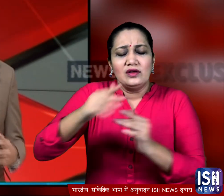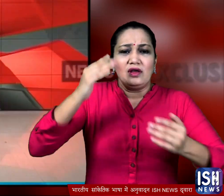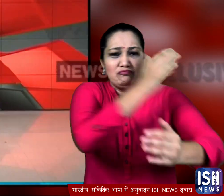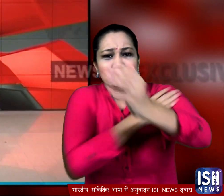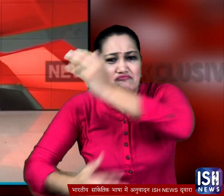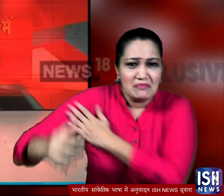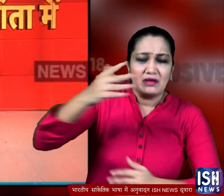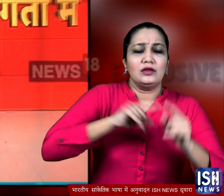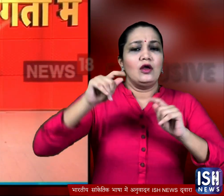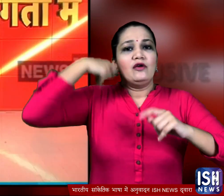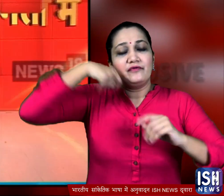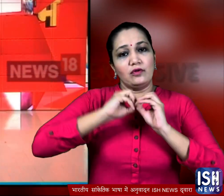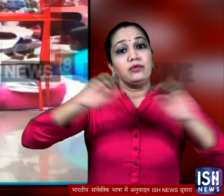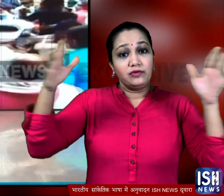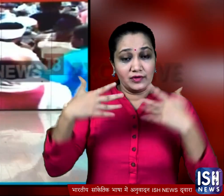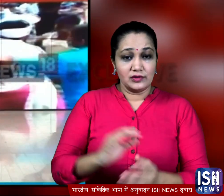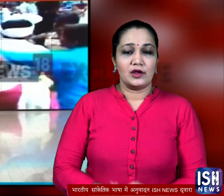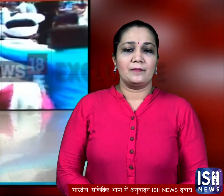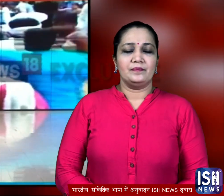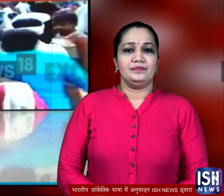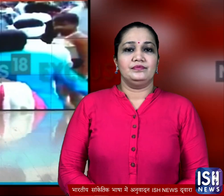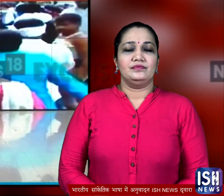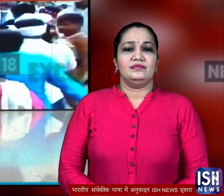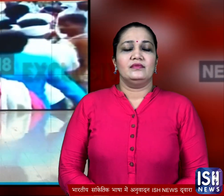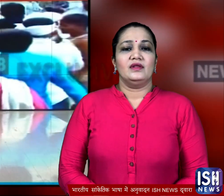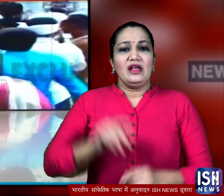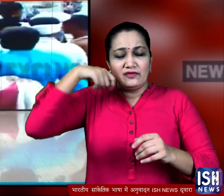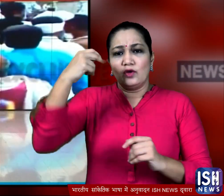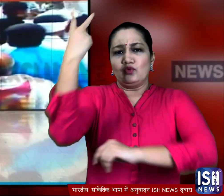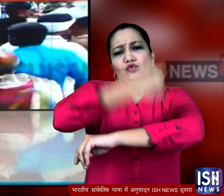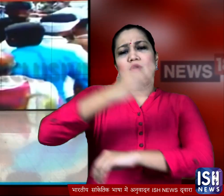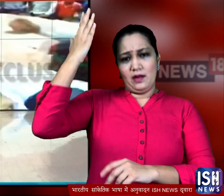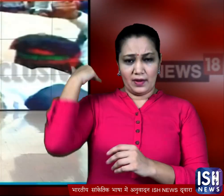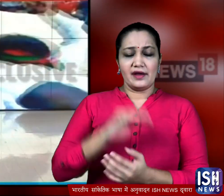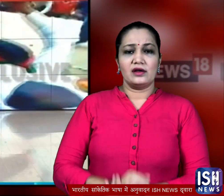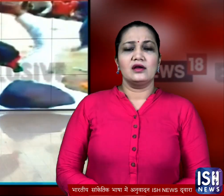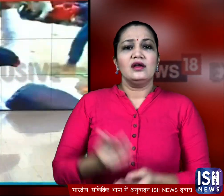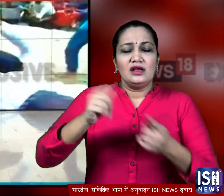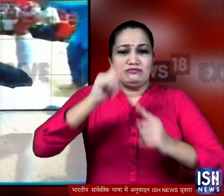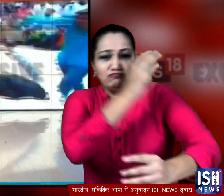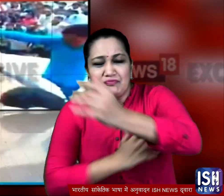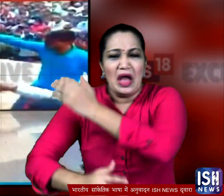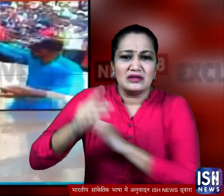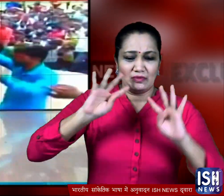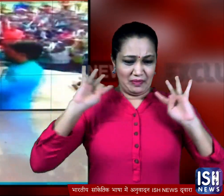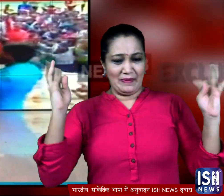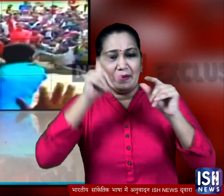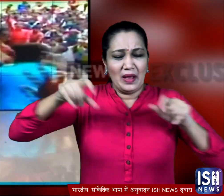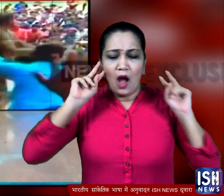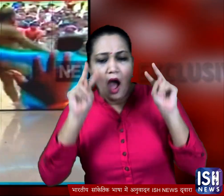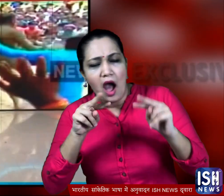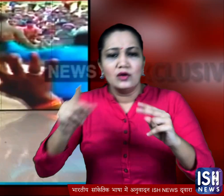एक कुश्ती प्रतियोगिता का वीडियो सोशल मीडिया पर वायरल हो गया। बताया गया कि ये वीडियो 2 दिन पुराना है, जिसमें पहलवान और दर्शकों